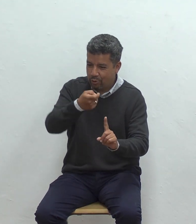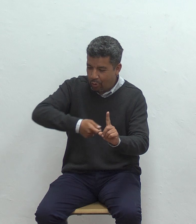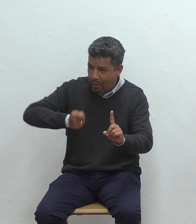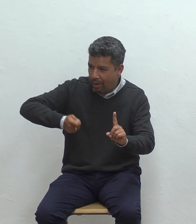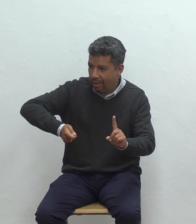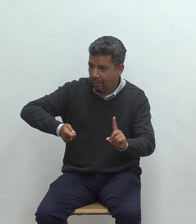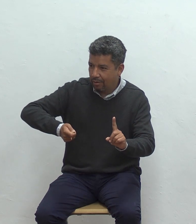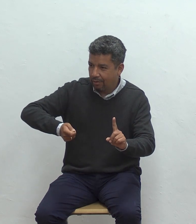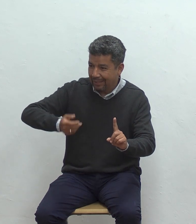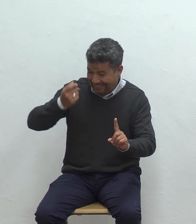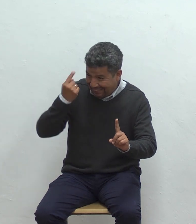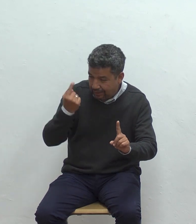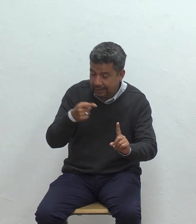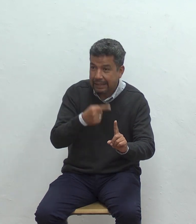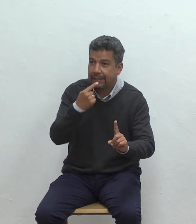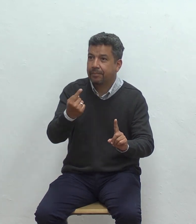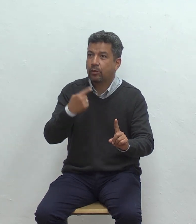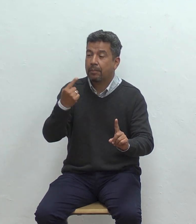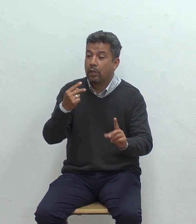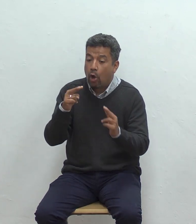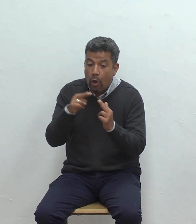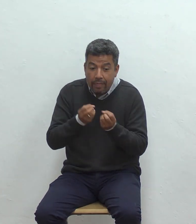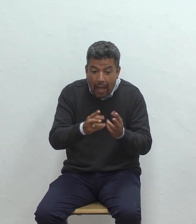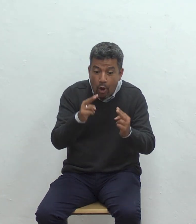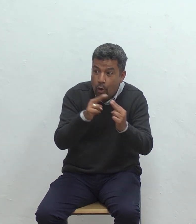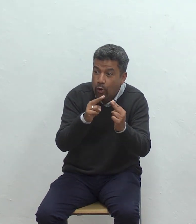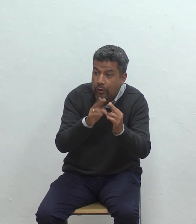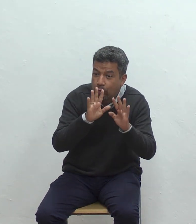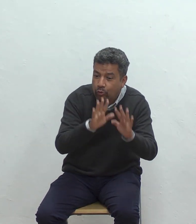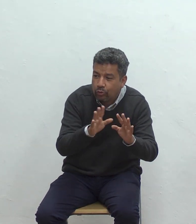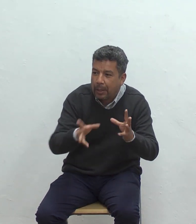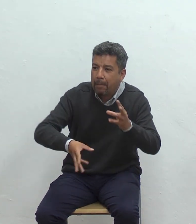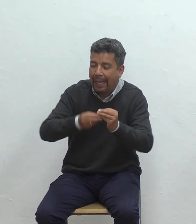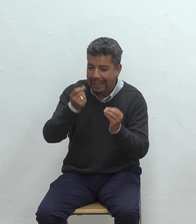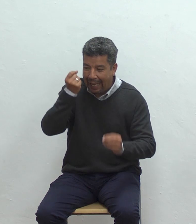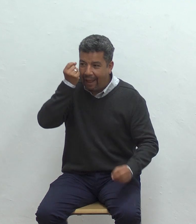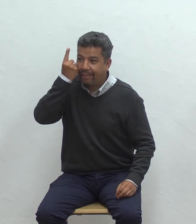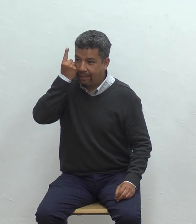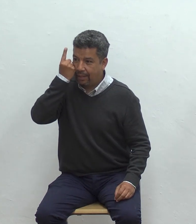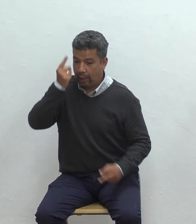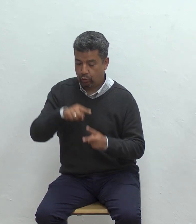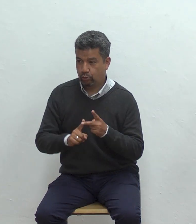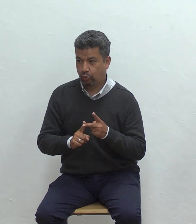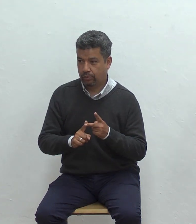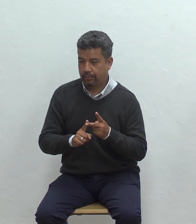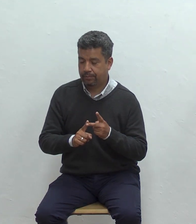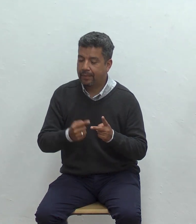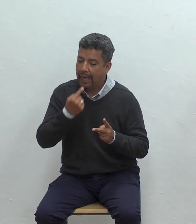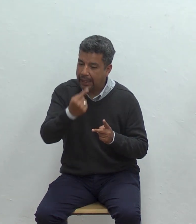Él le está haciendo no solamente conocer, sino entender la gracia. Y le